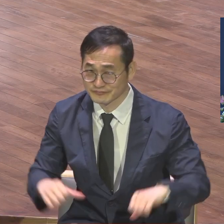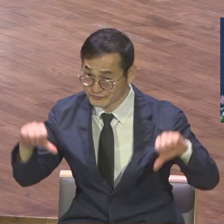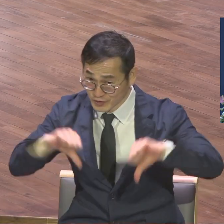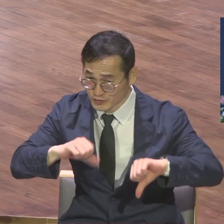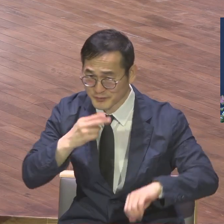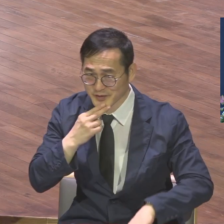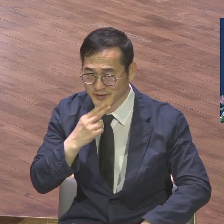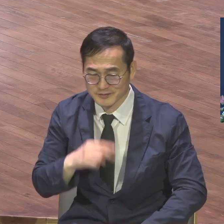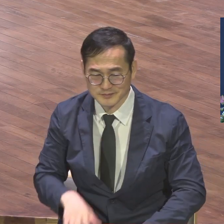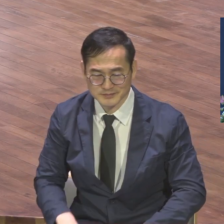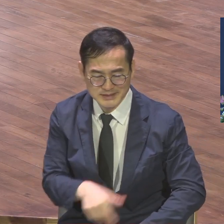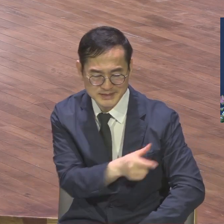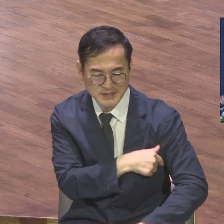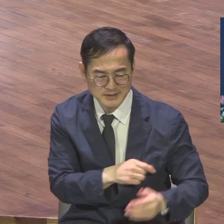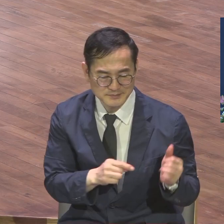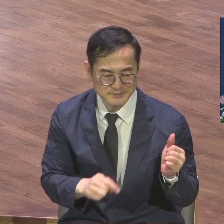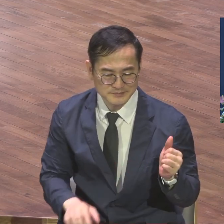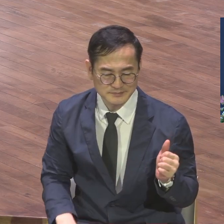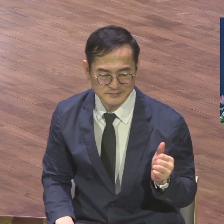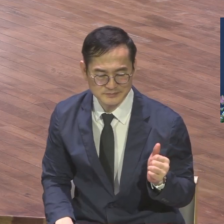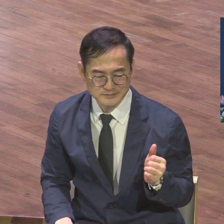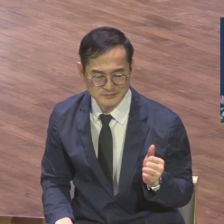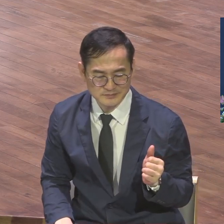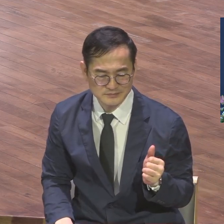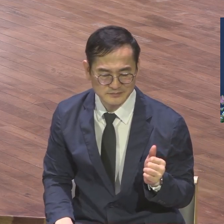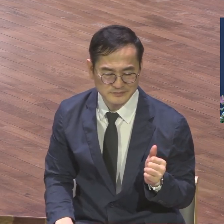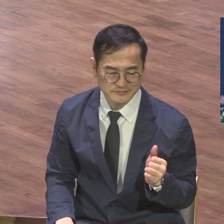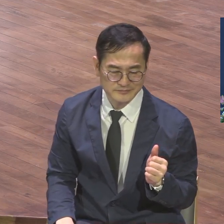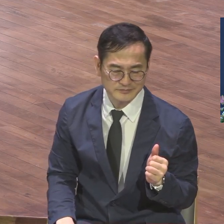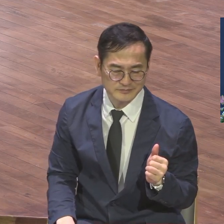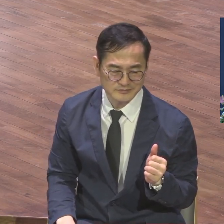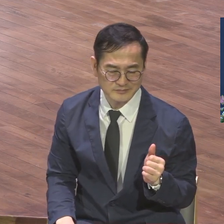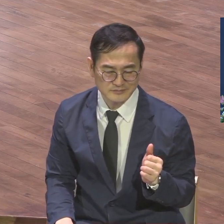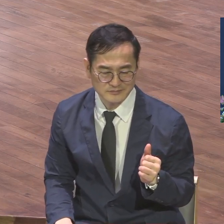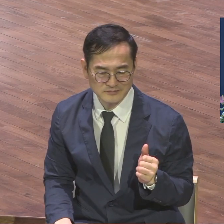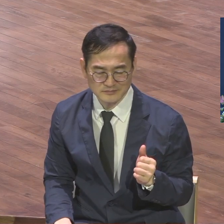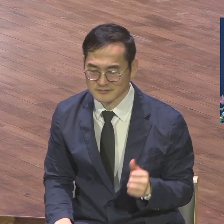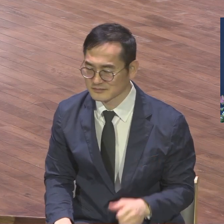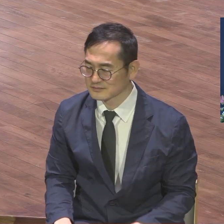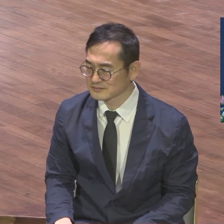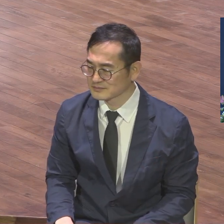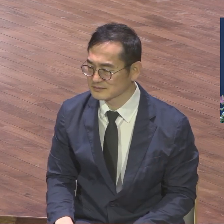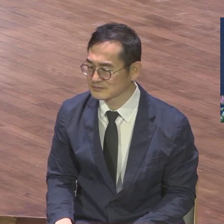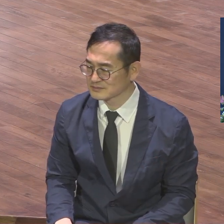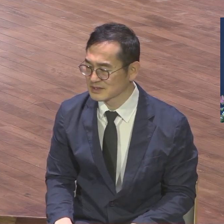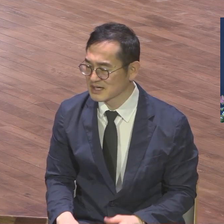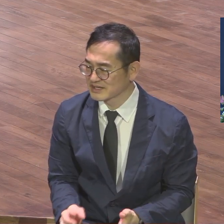어느 집사 내하고 운동하다가 재수 와서 너 훈련 받았어?